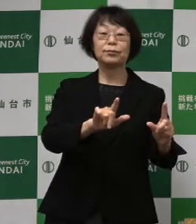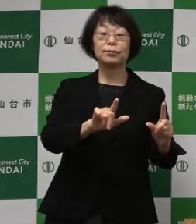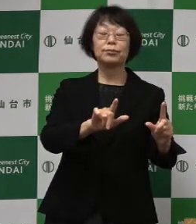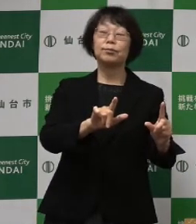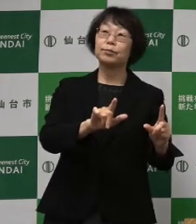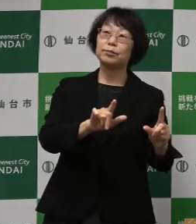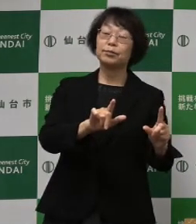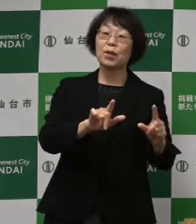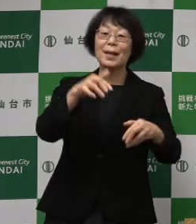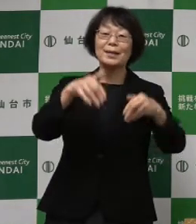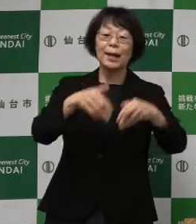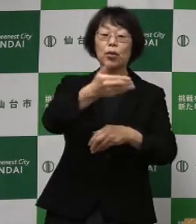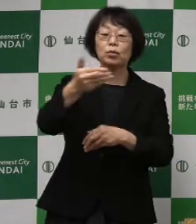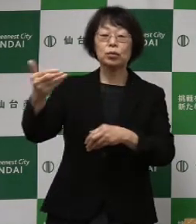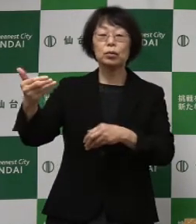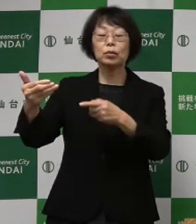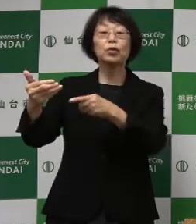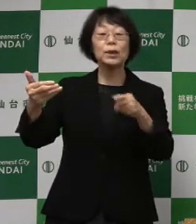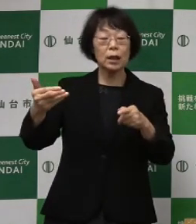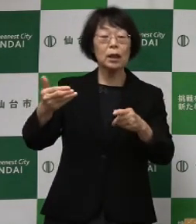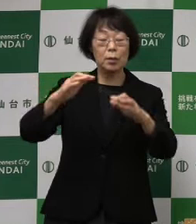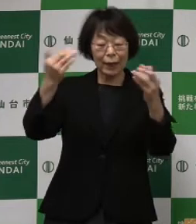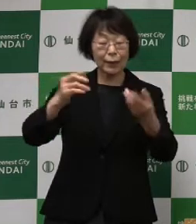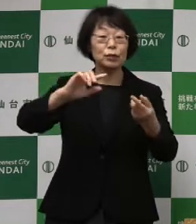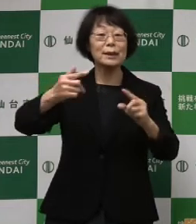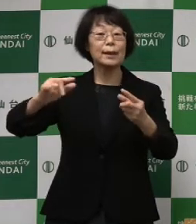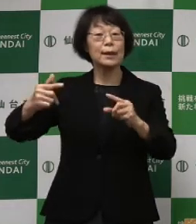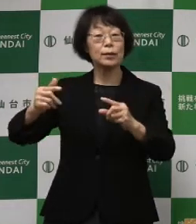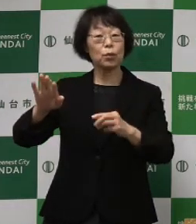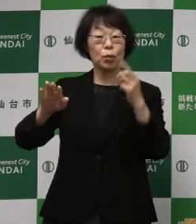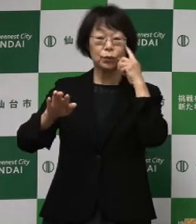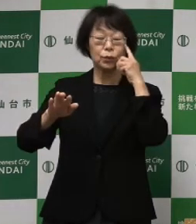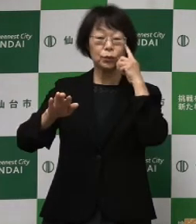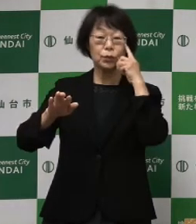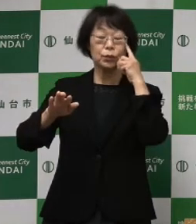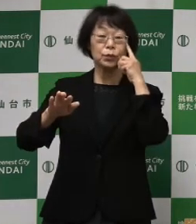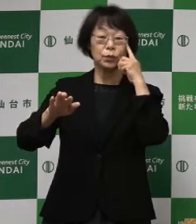ですね、選挙区ごとにそれは全く違っているかと思いますけれども、